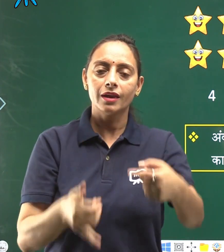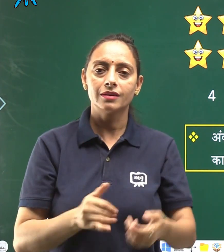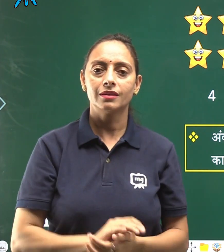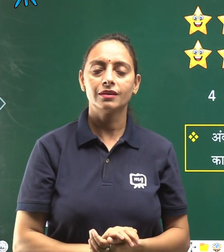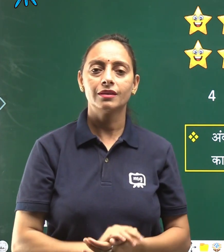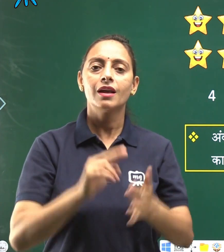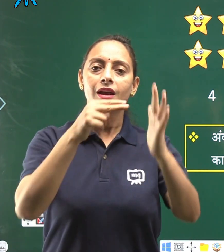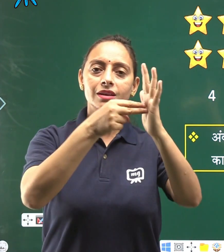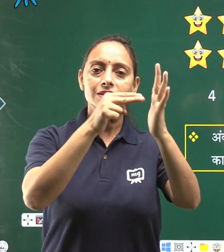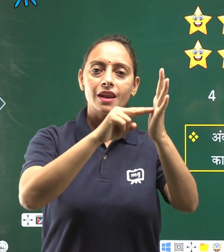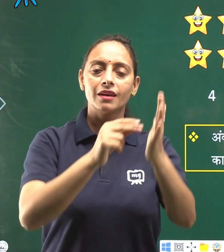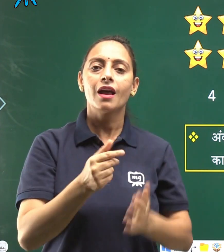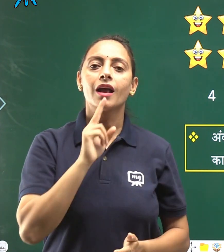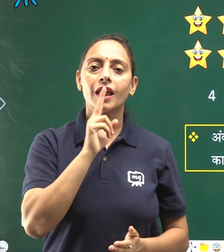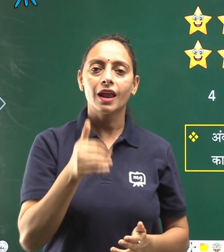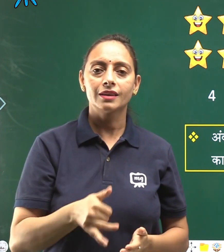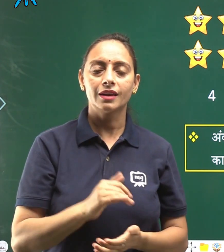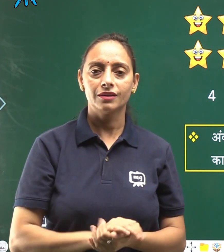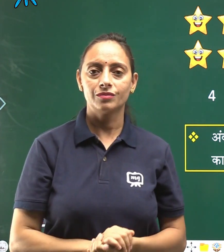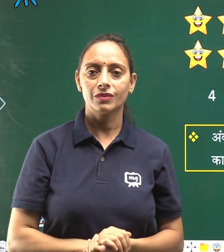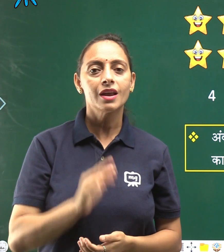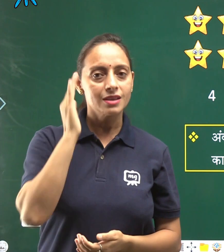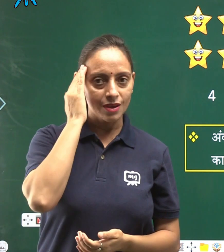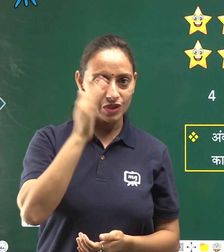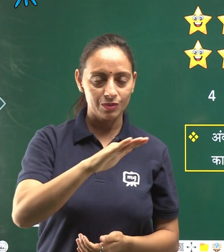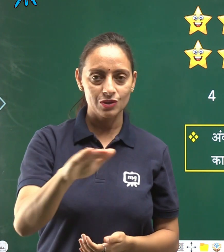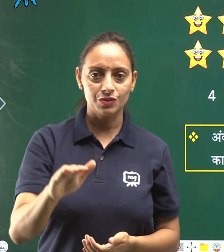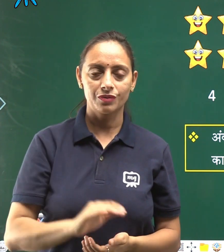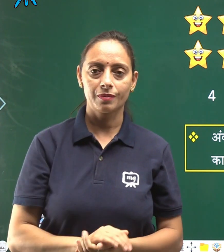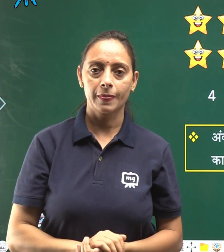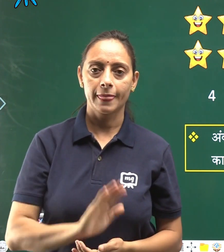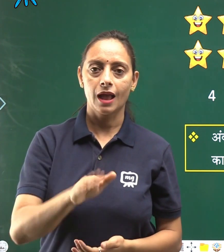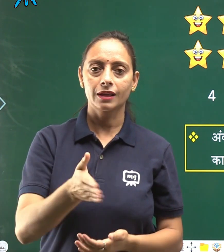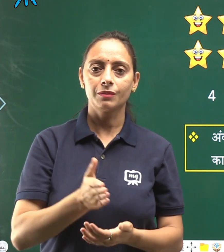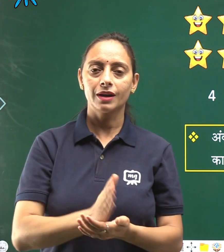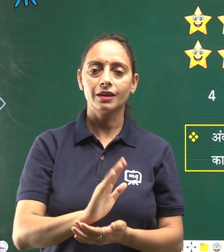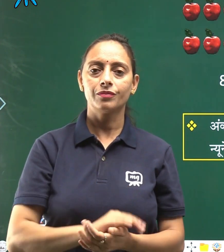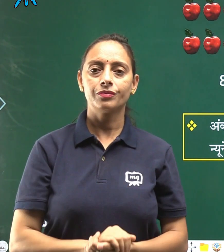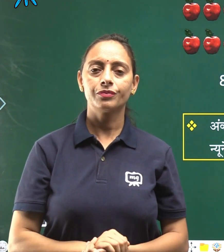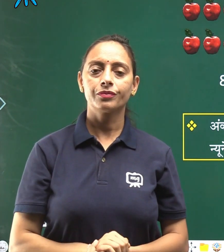का चिन्ह कहलाता है। समझ में आया बच्चों? आगे बढ़े।